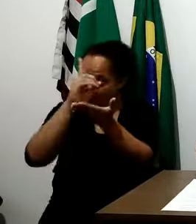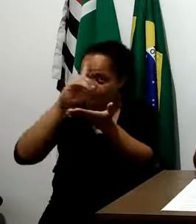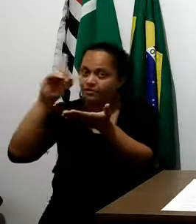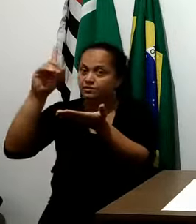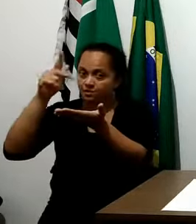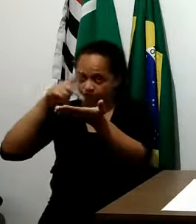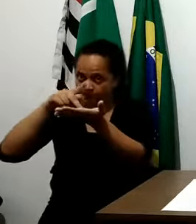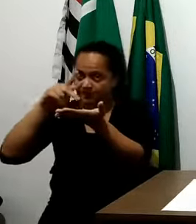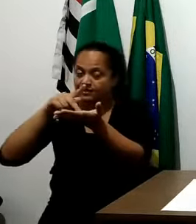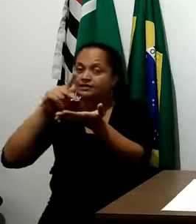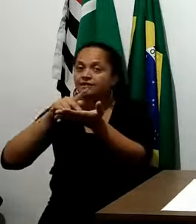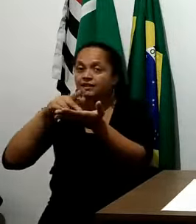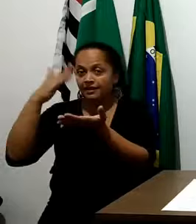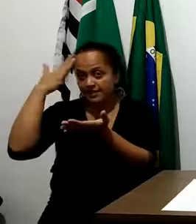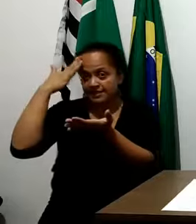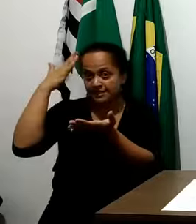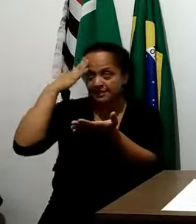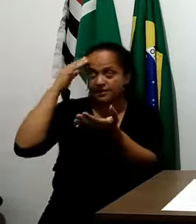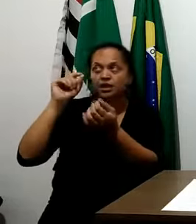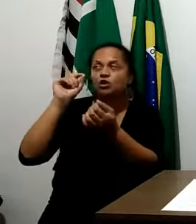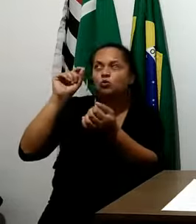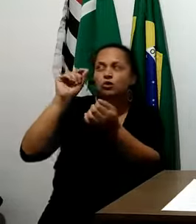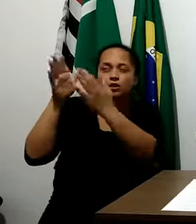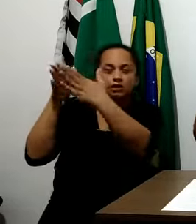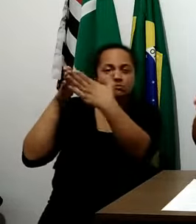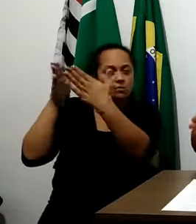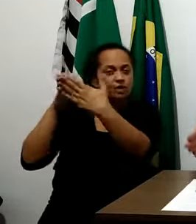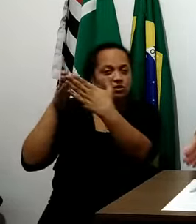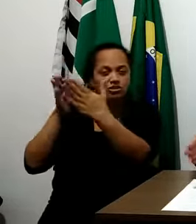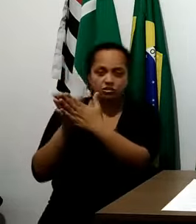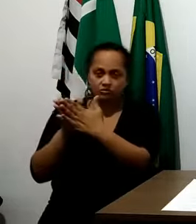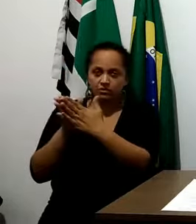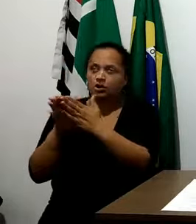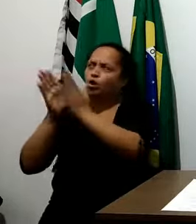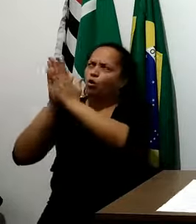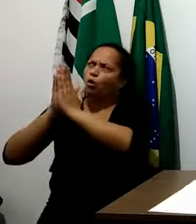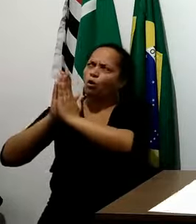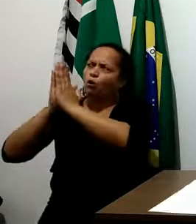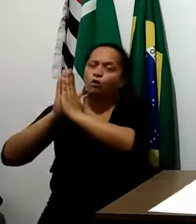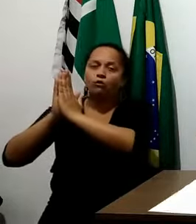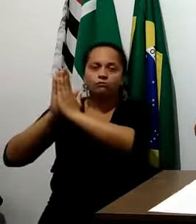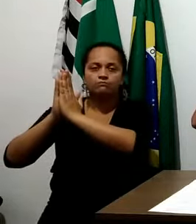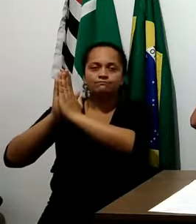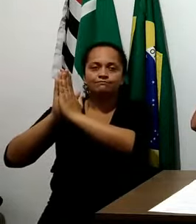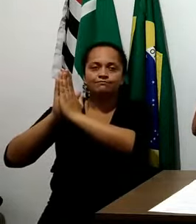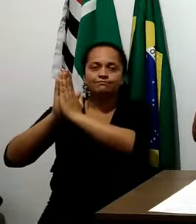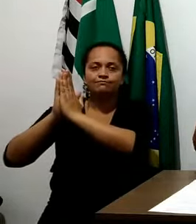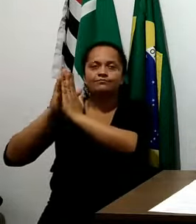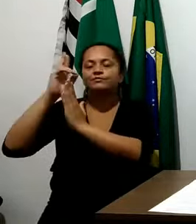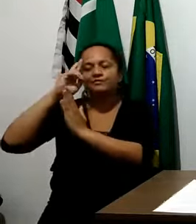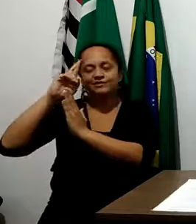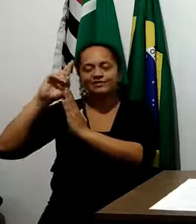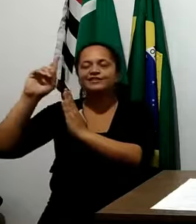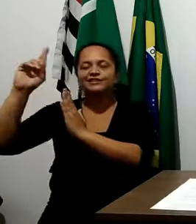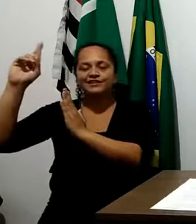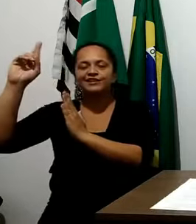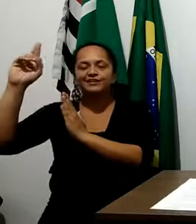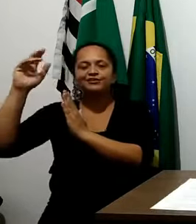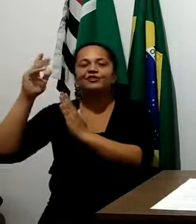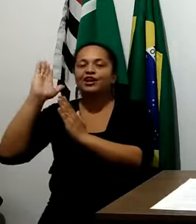daquilo que eu estou pedindo a Deus e oro segundo a palavra, eu sei que eu estou orando já a